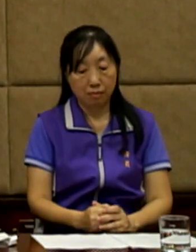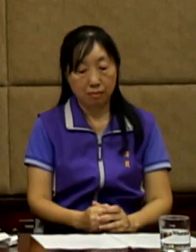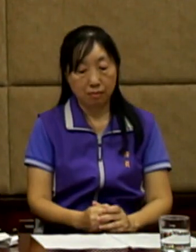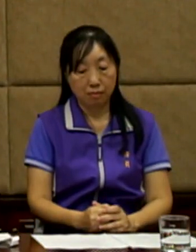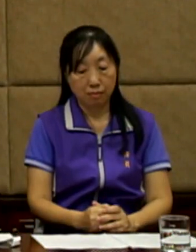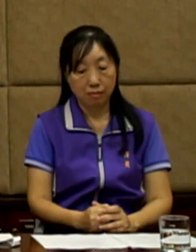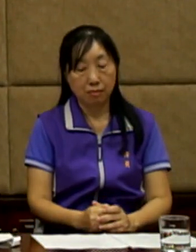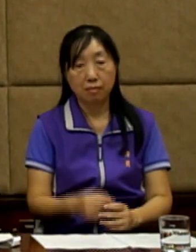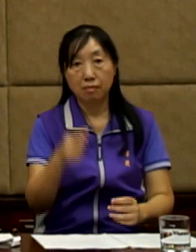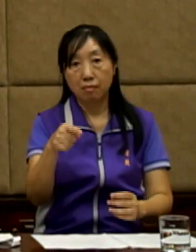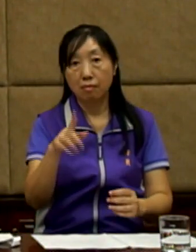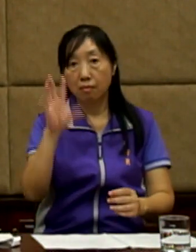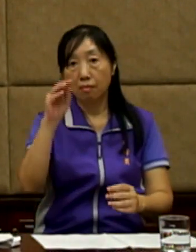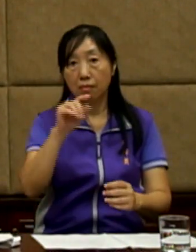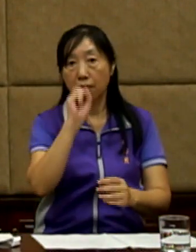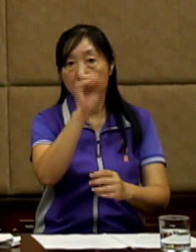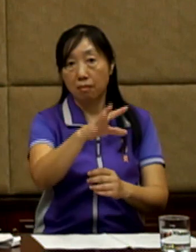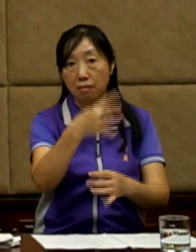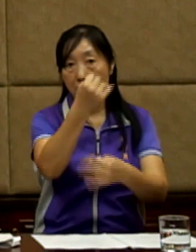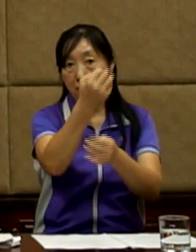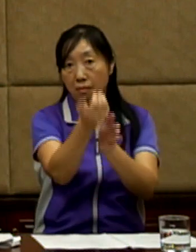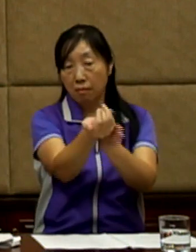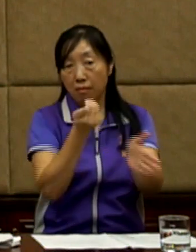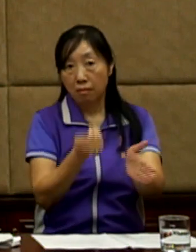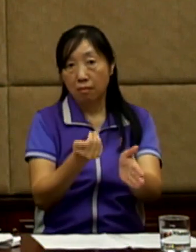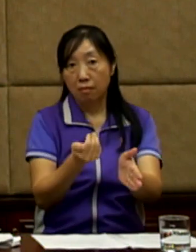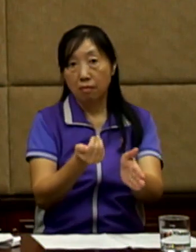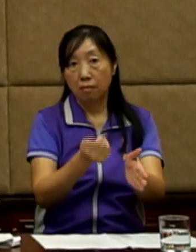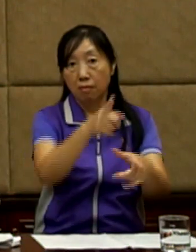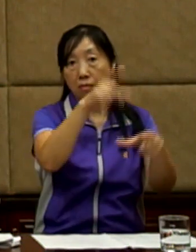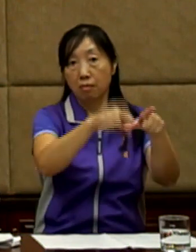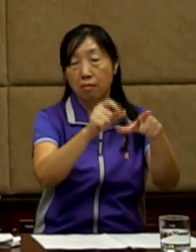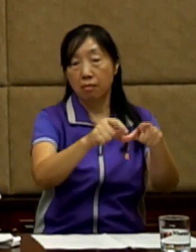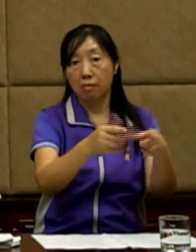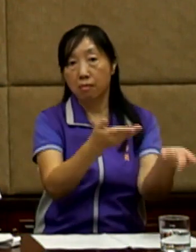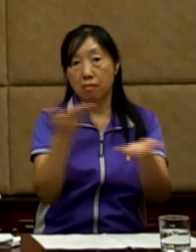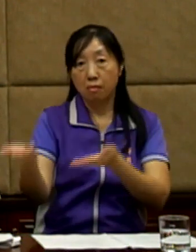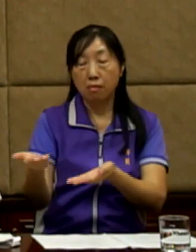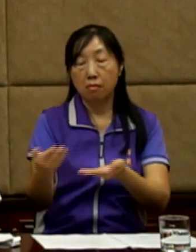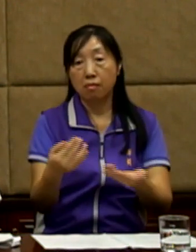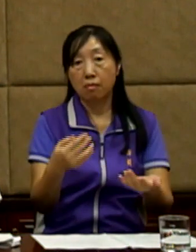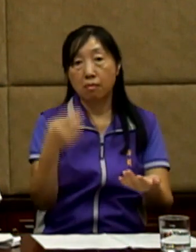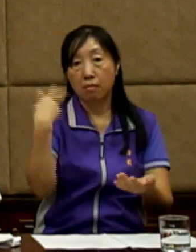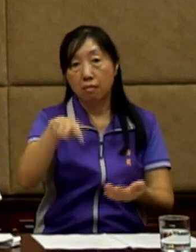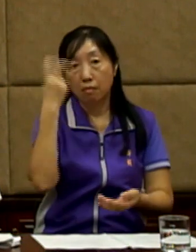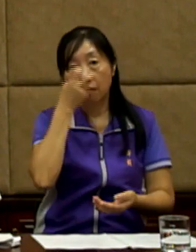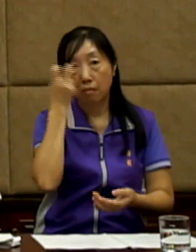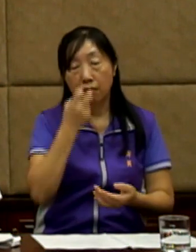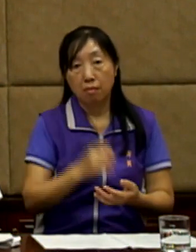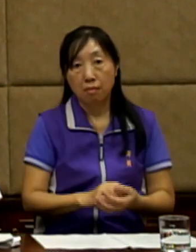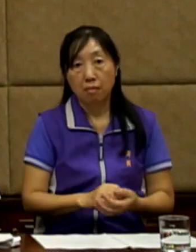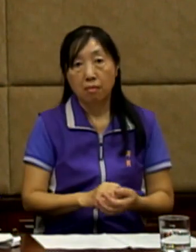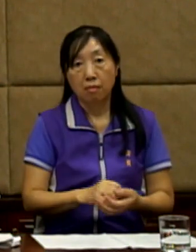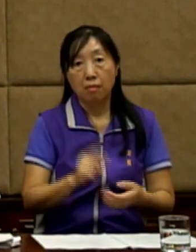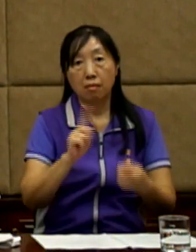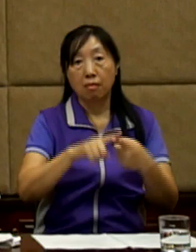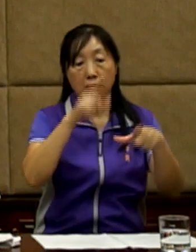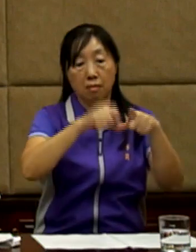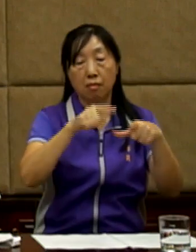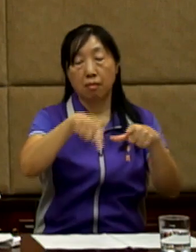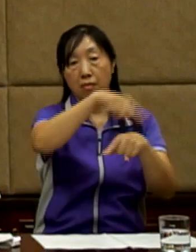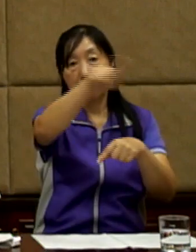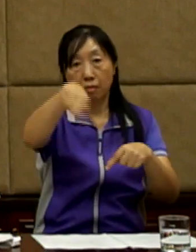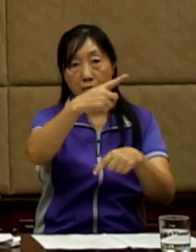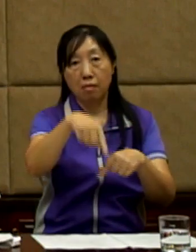备查。 对，这个就是说业者就是按照我们这个上下规章的参考原则来定，